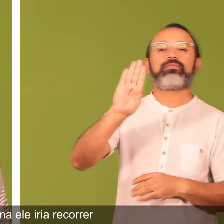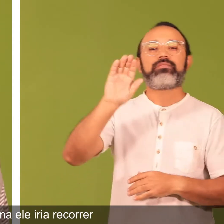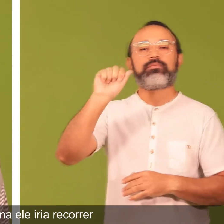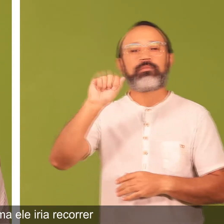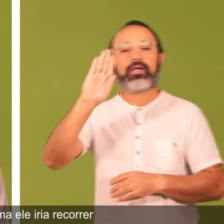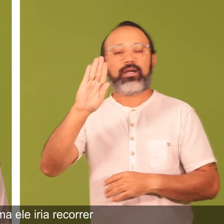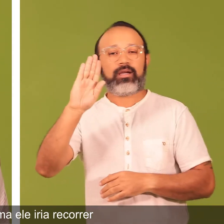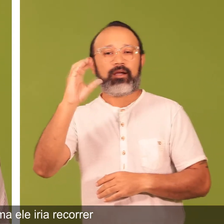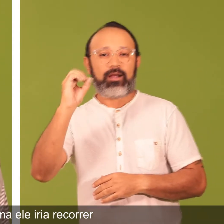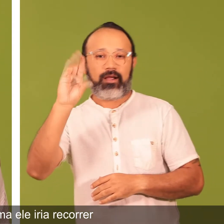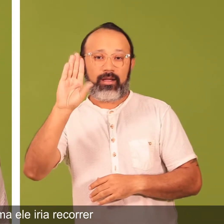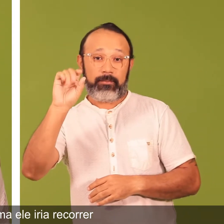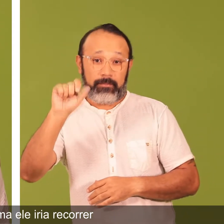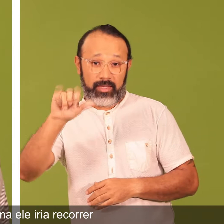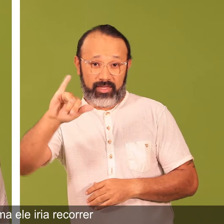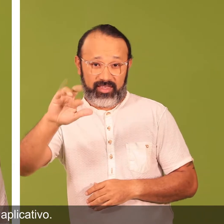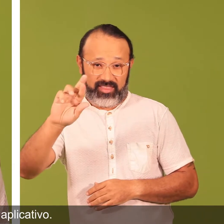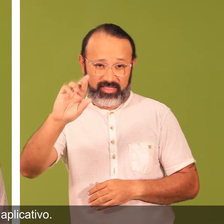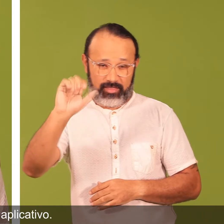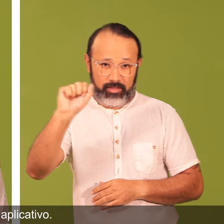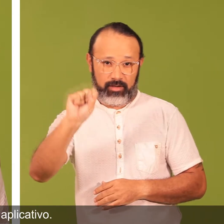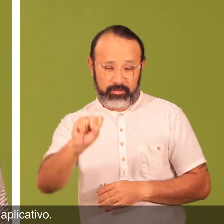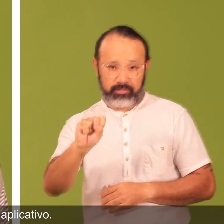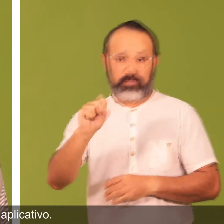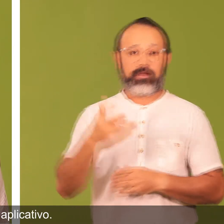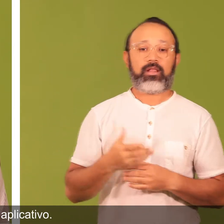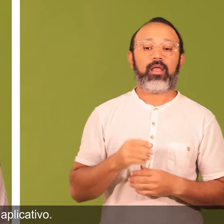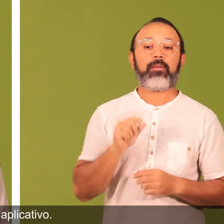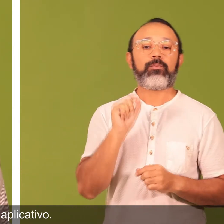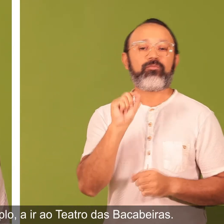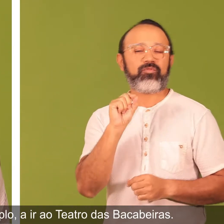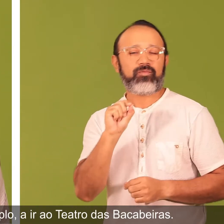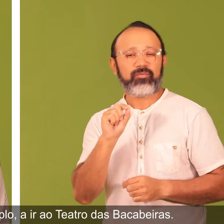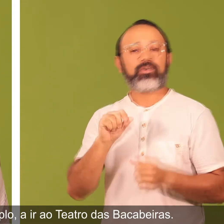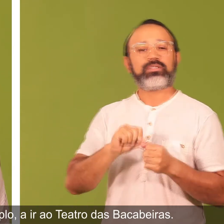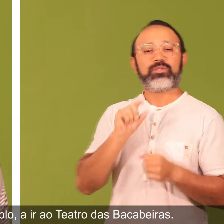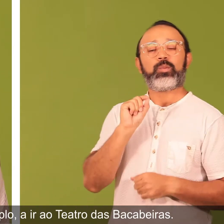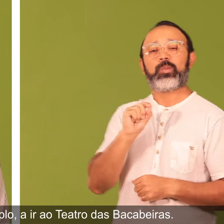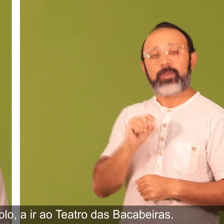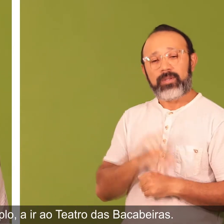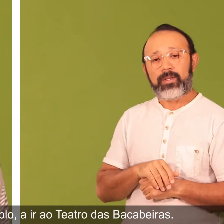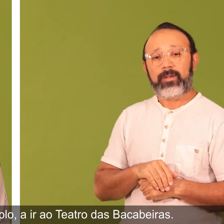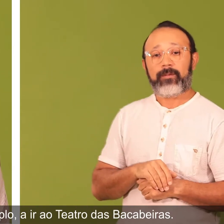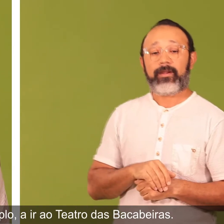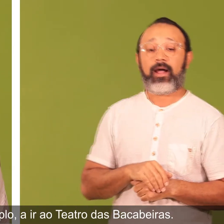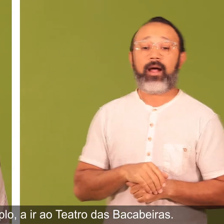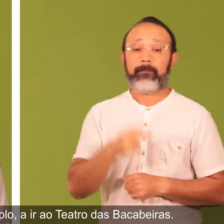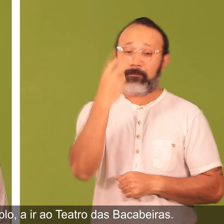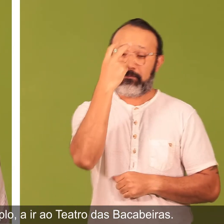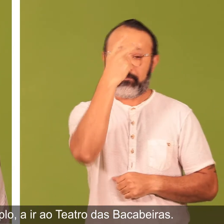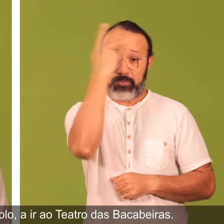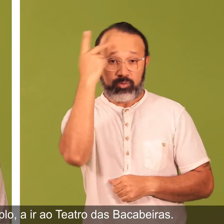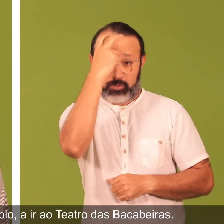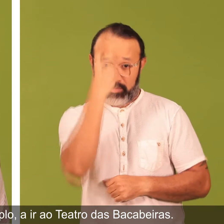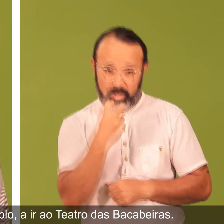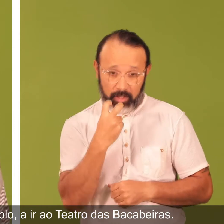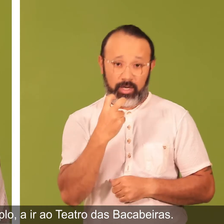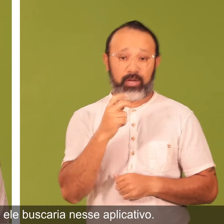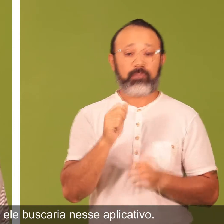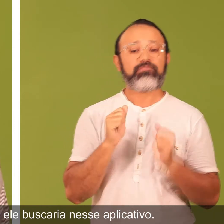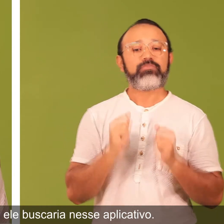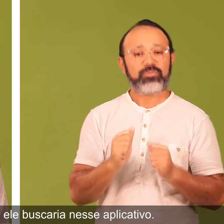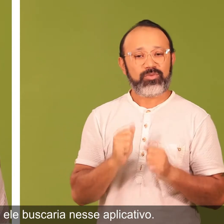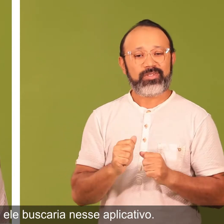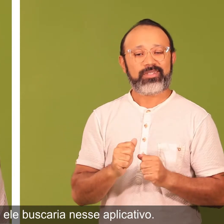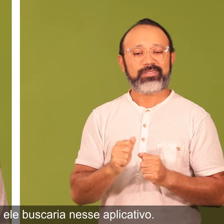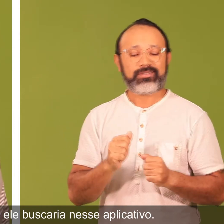necessidade de que forma ele irá recorrer ao aplicativo né ao se interessar por exemplo aí o teatro das Bacabeiras